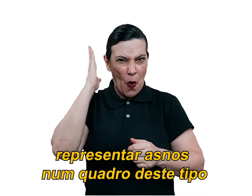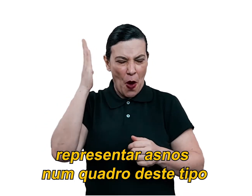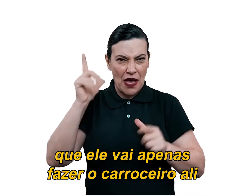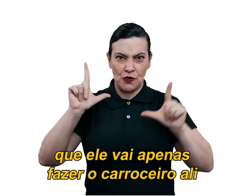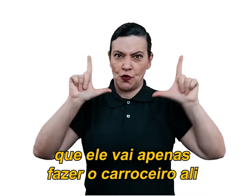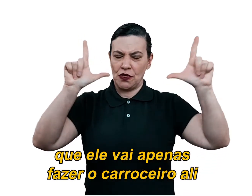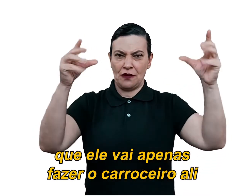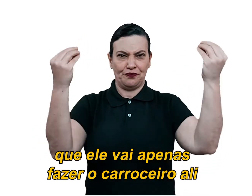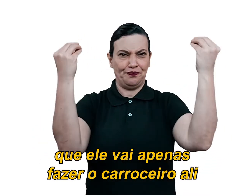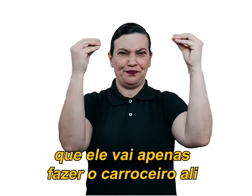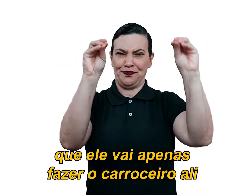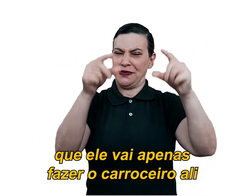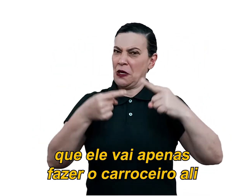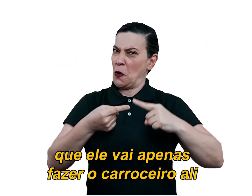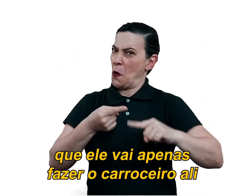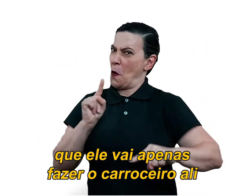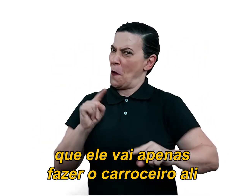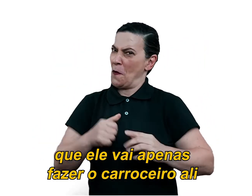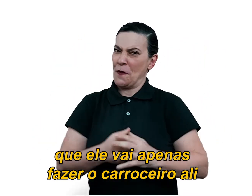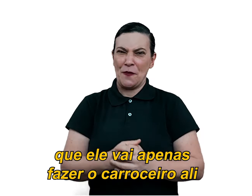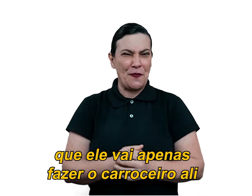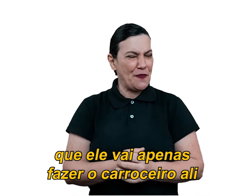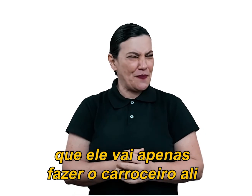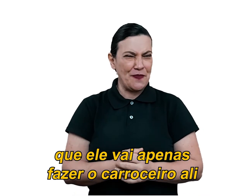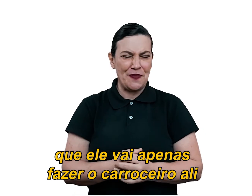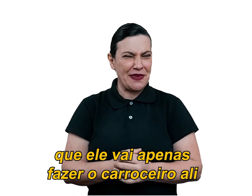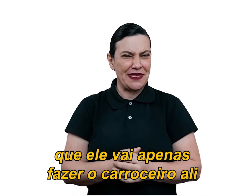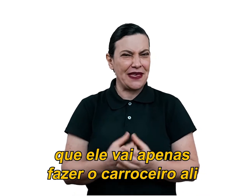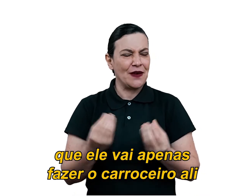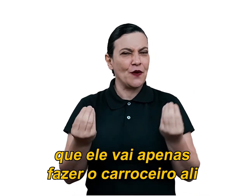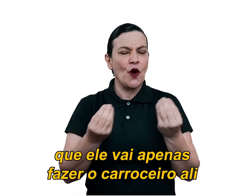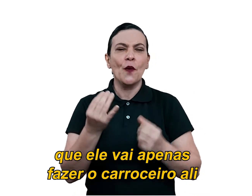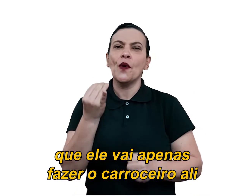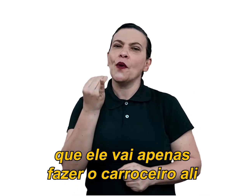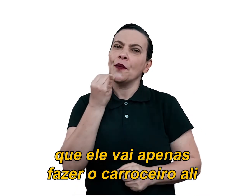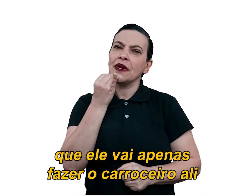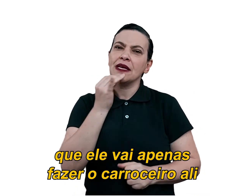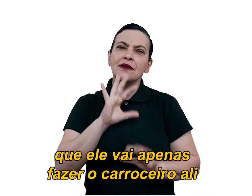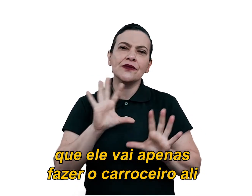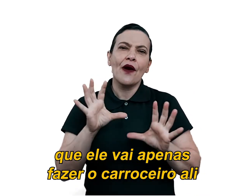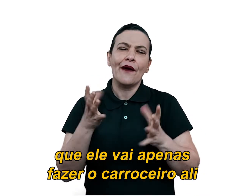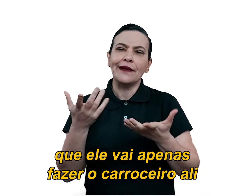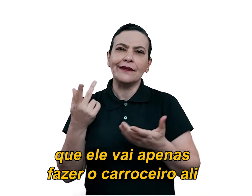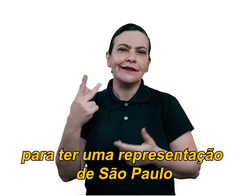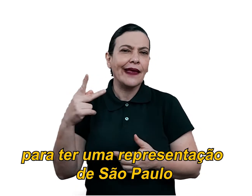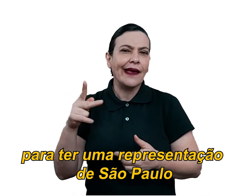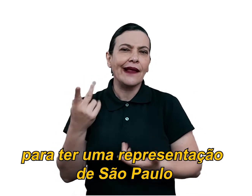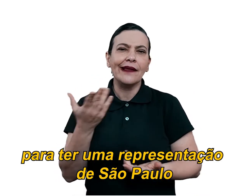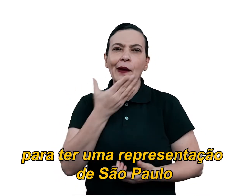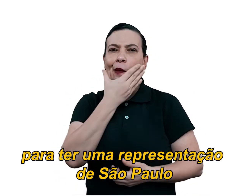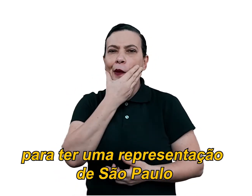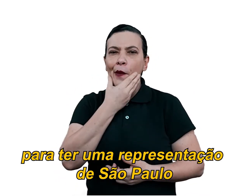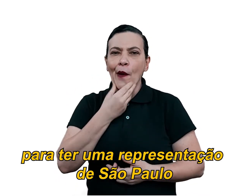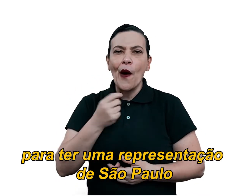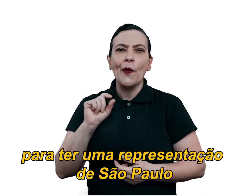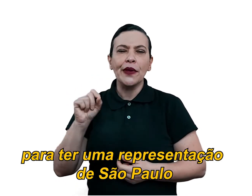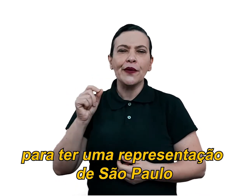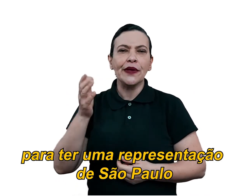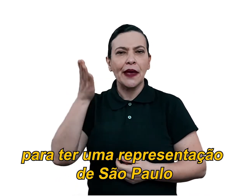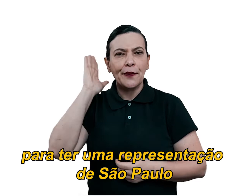que ele vai apenas fazer o carroceiro ali para ter uma representação desses São